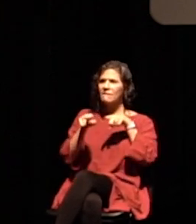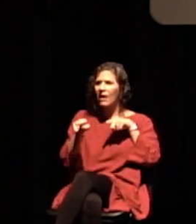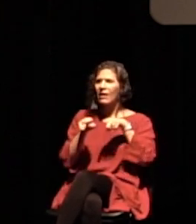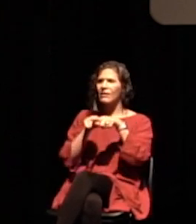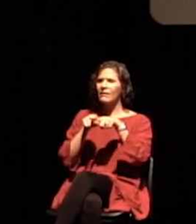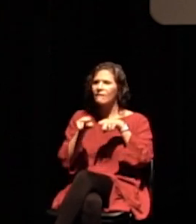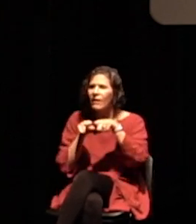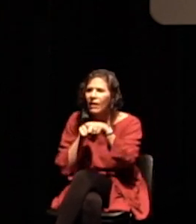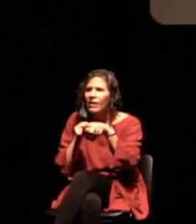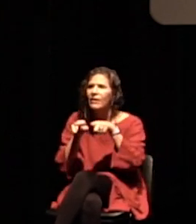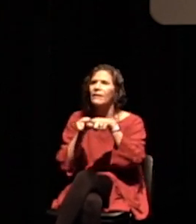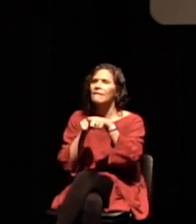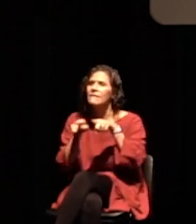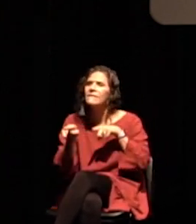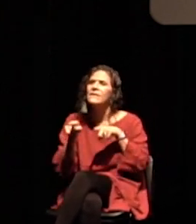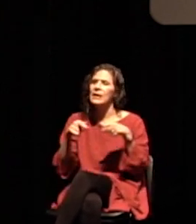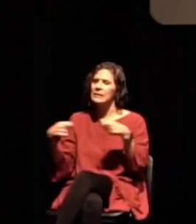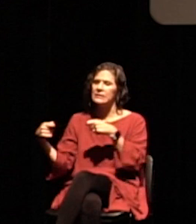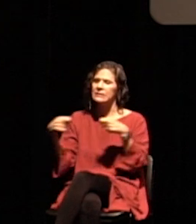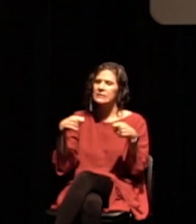de assinalar